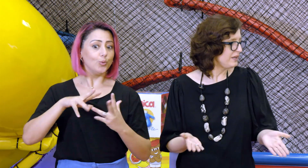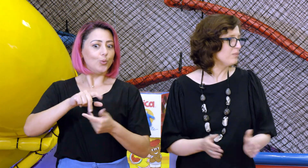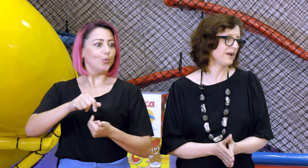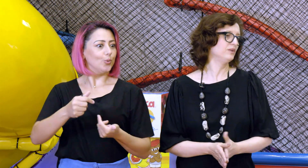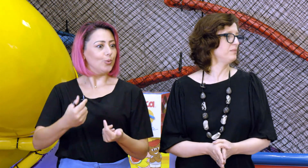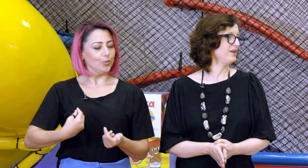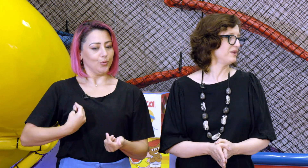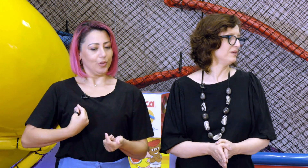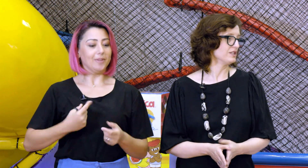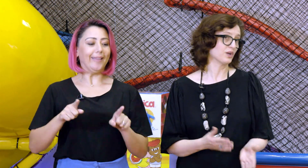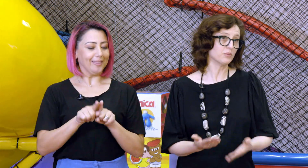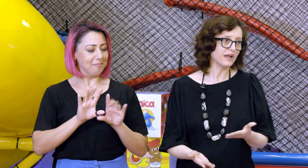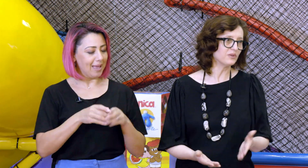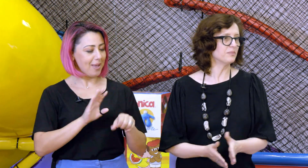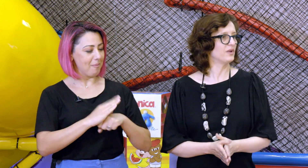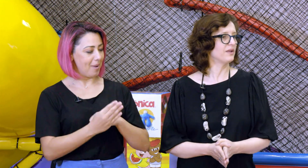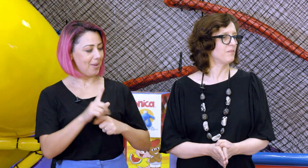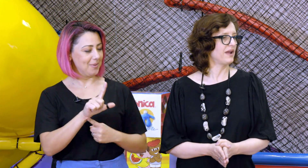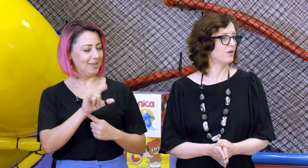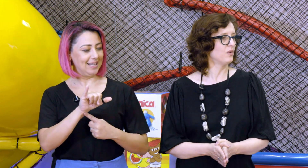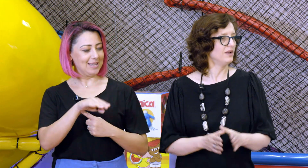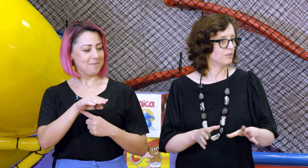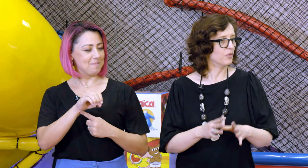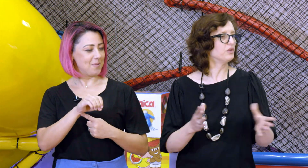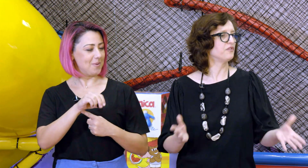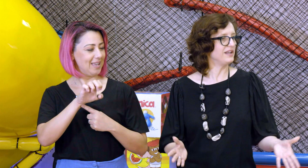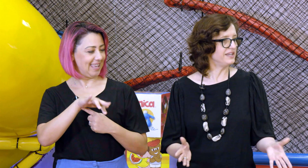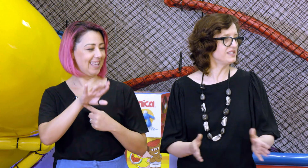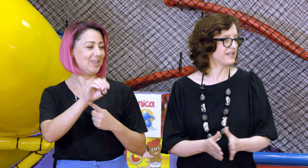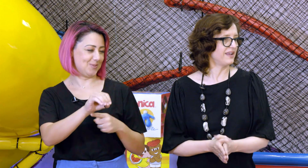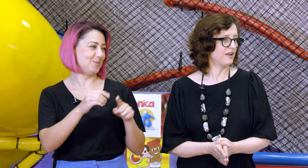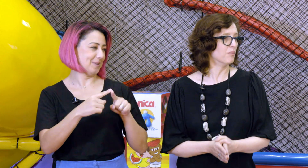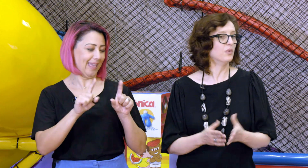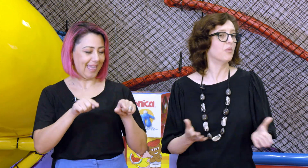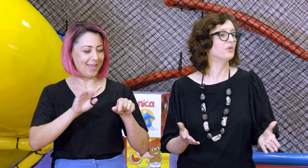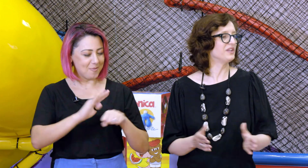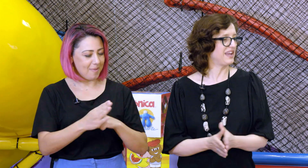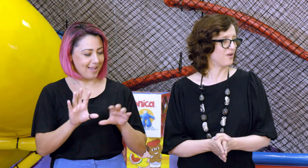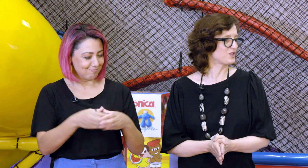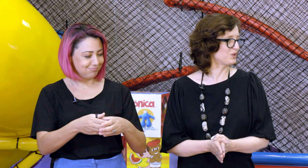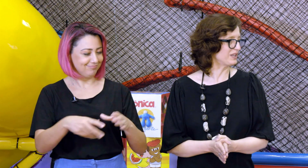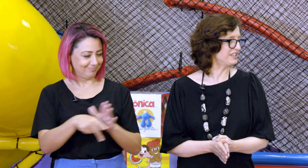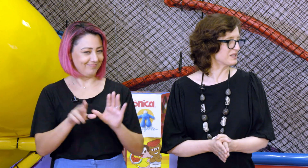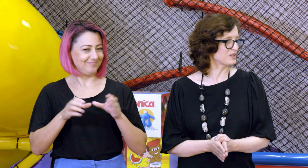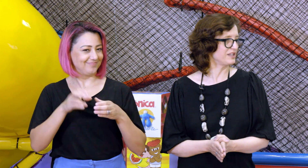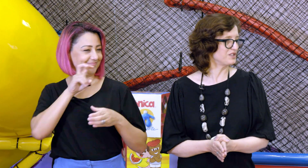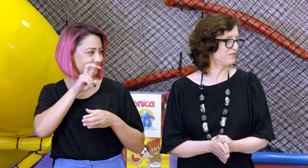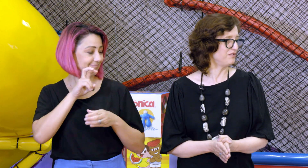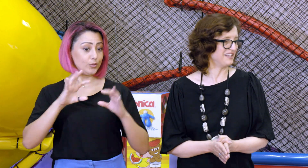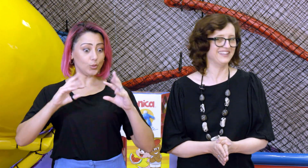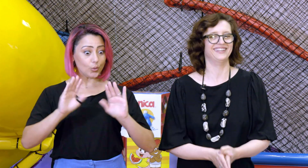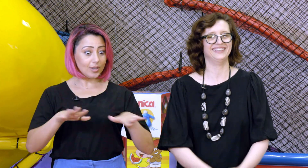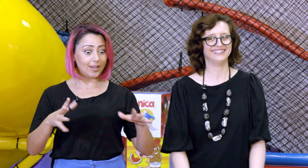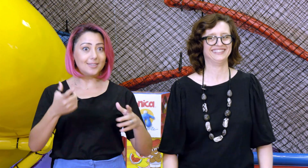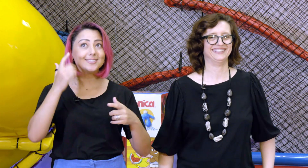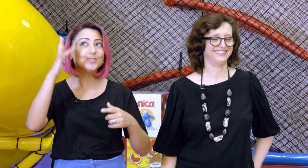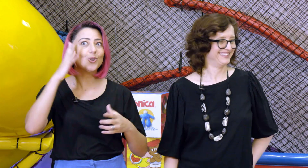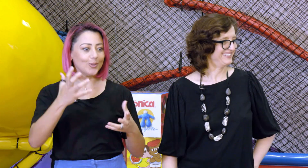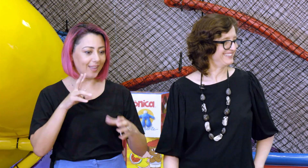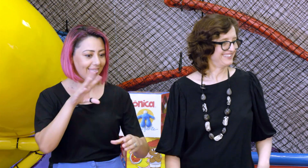vive e no bairro do Limoeiro. Só que o bairro do Limoeiro é um bairro muito feliz, né? É um mundo ideal onde toda criança gostaria de viver,